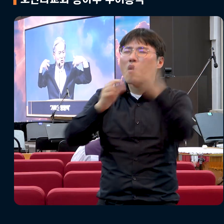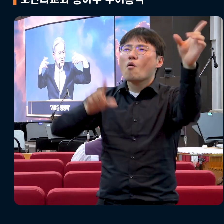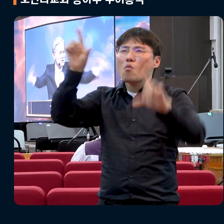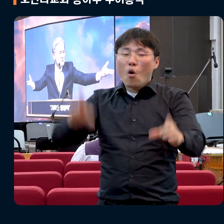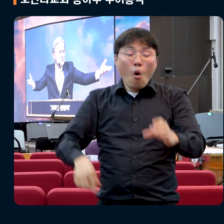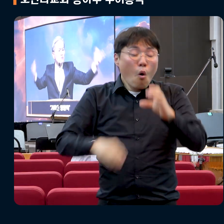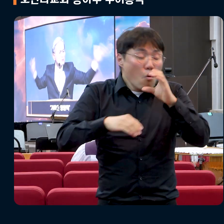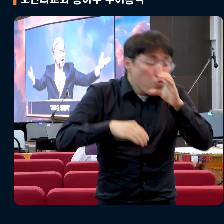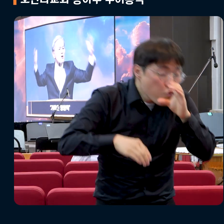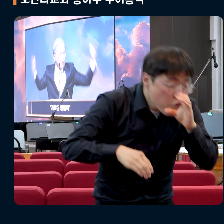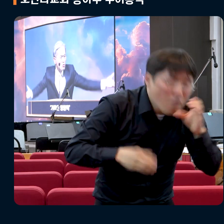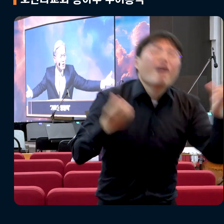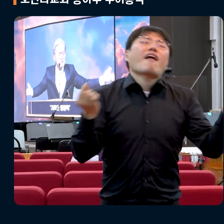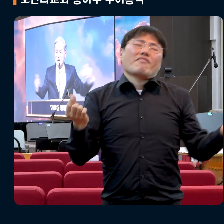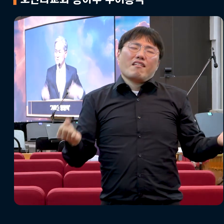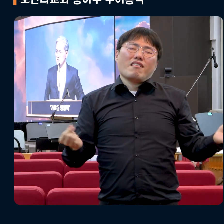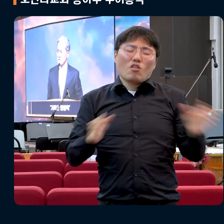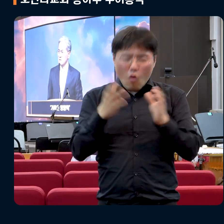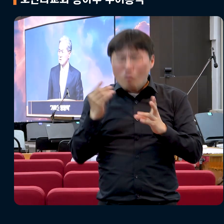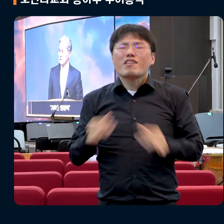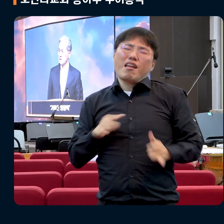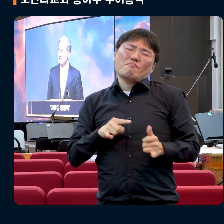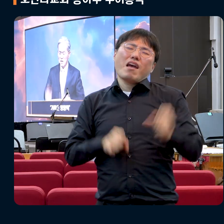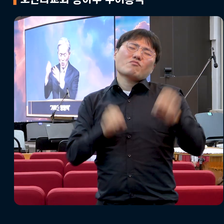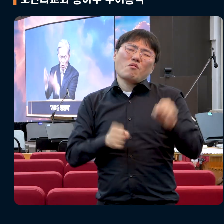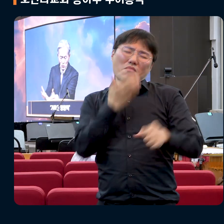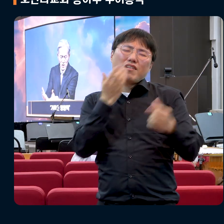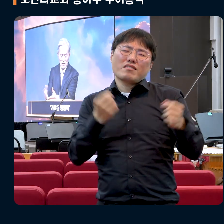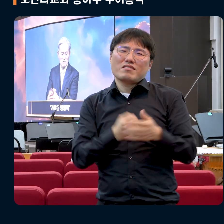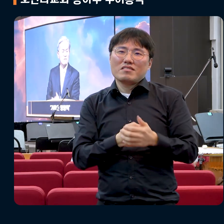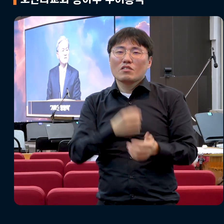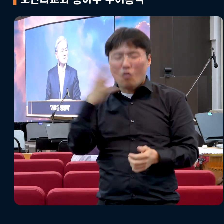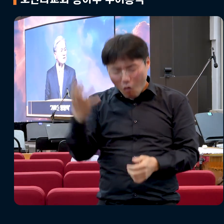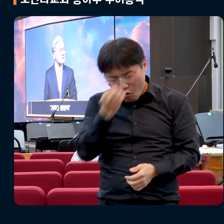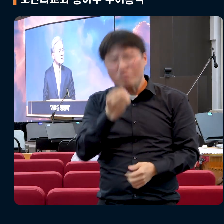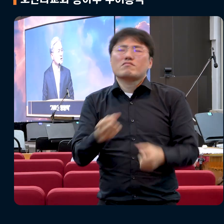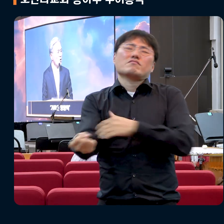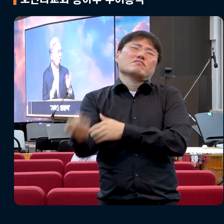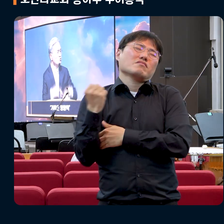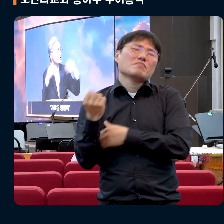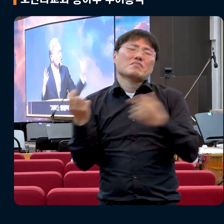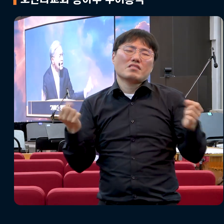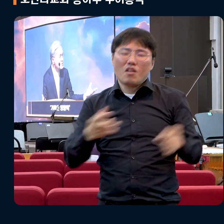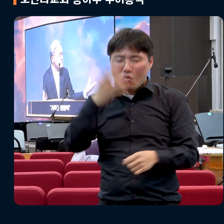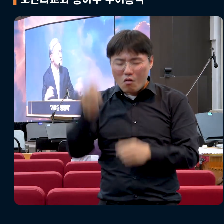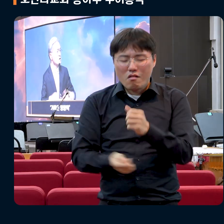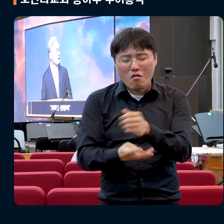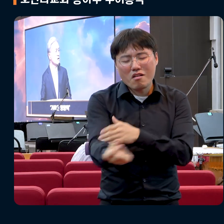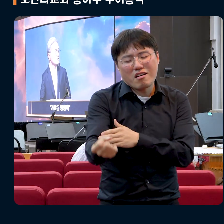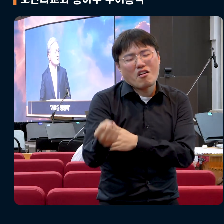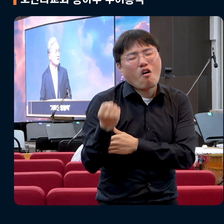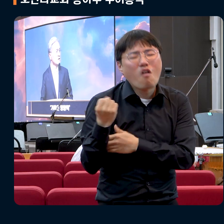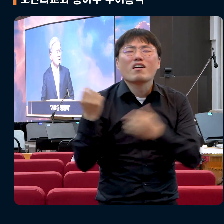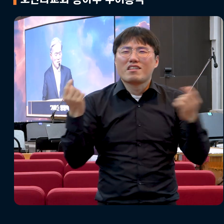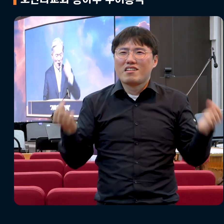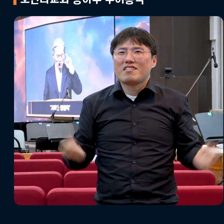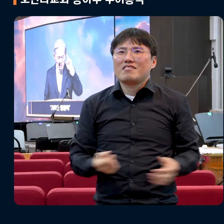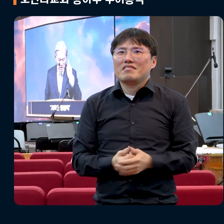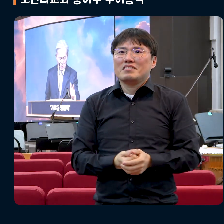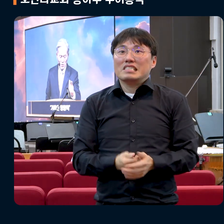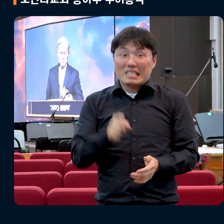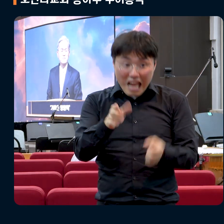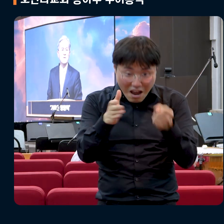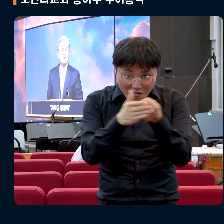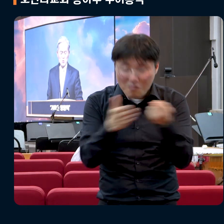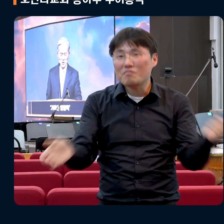형상을 불어넣는다 그 말이에요. 누가? 거룩한 사람이. 이게 거룩이에요. 거룩은 영향력입니다.